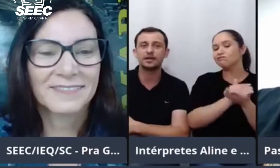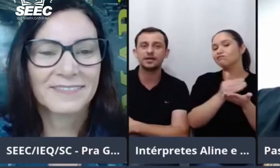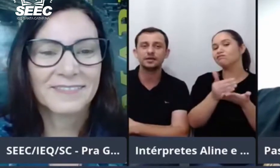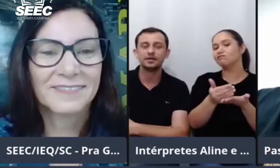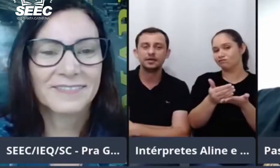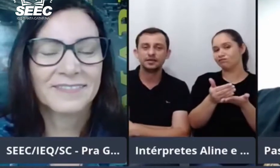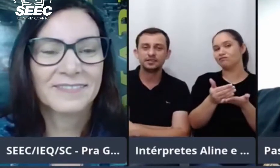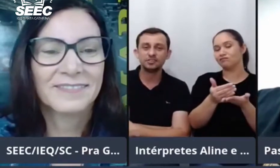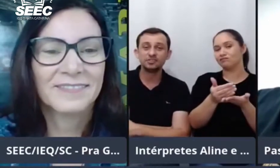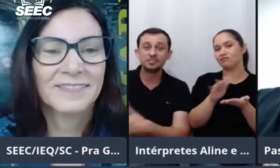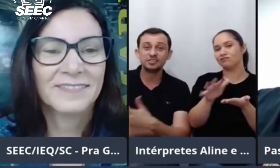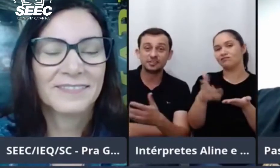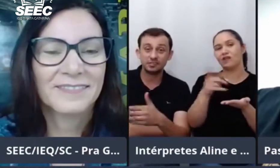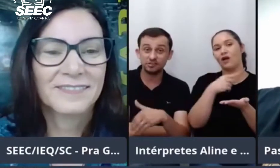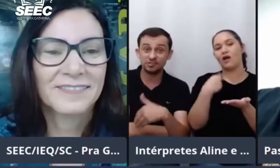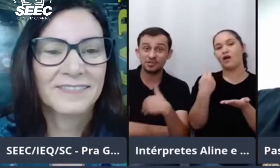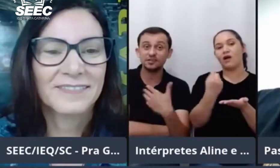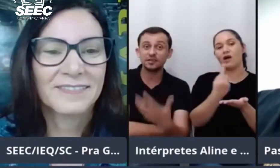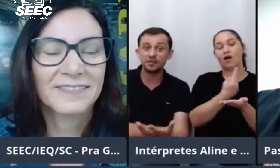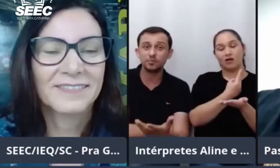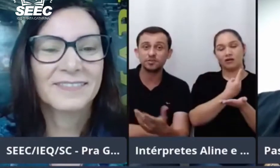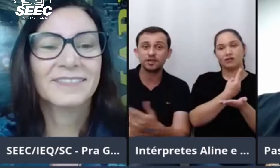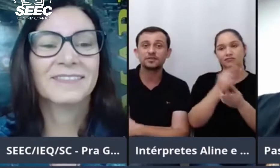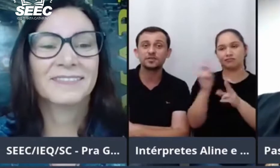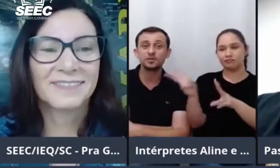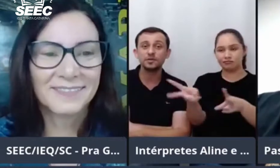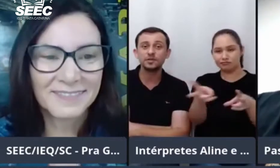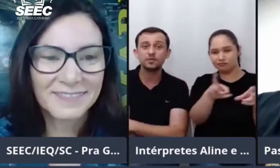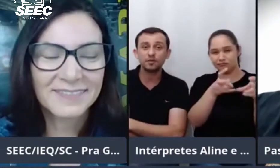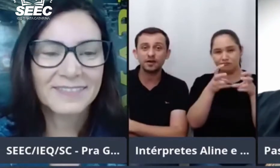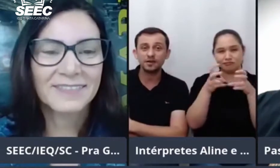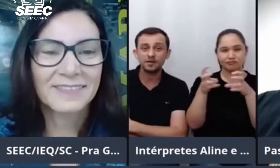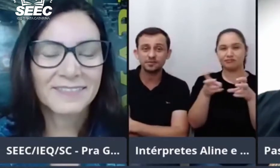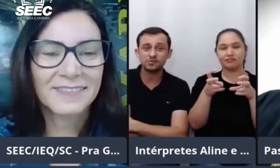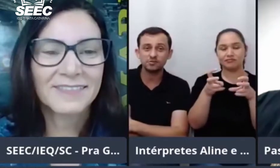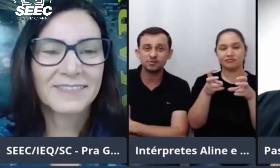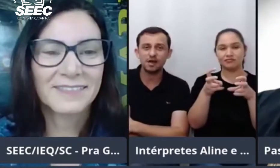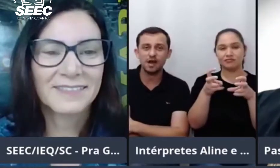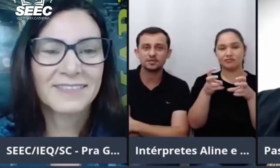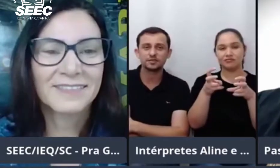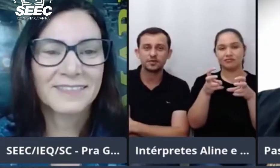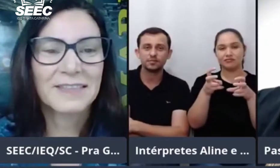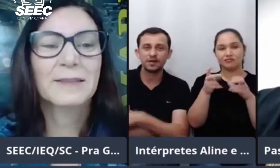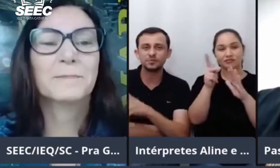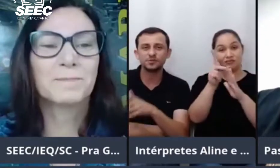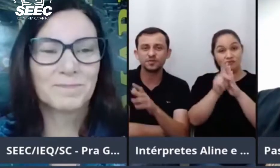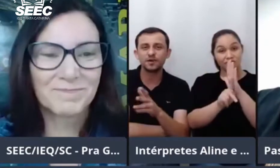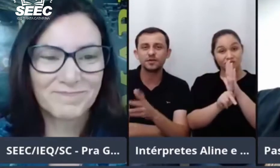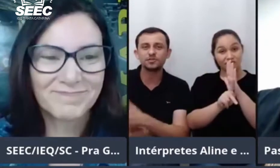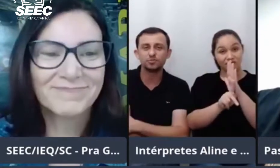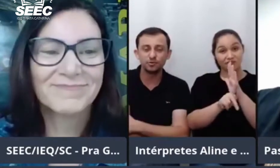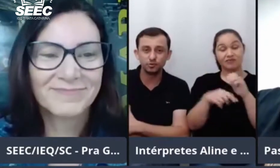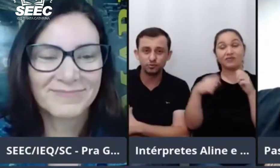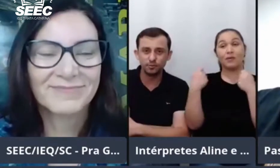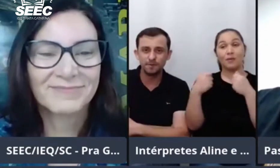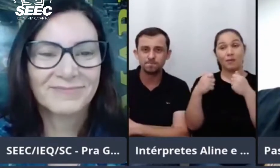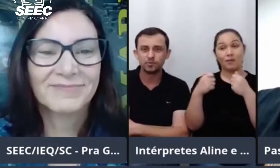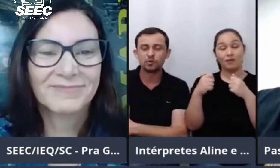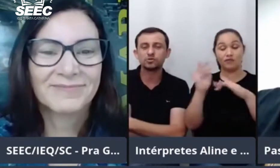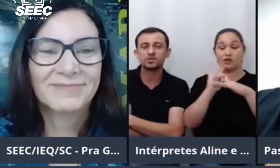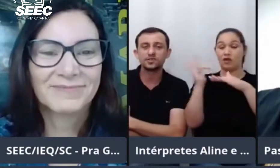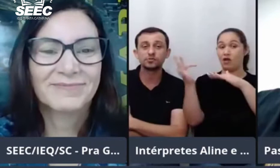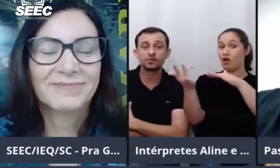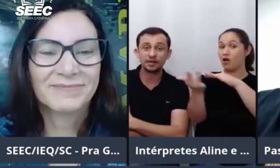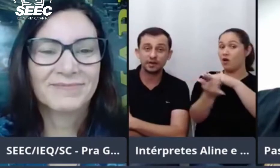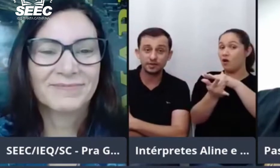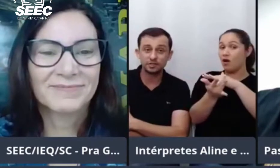essa ideia de a gente estender o projeto Igreja Bilíngue para as redes sociais, mais especificamente no YouTube.